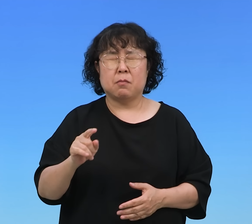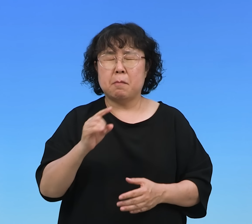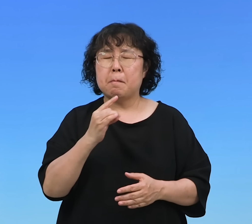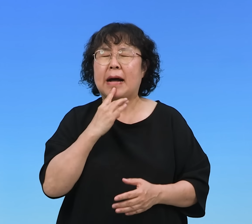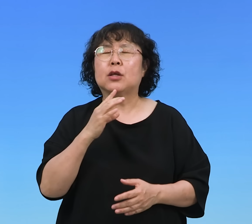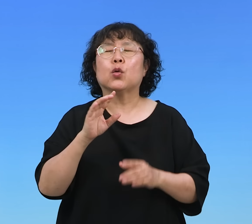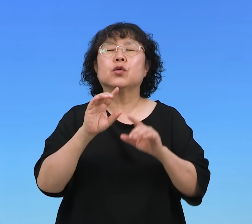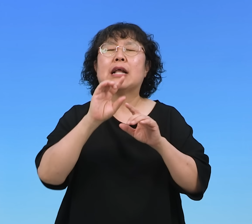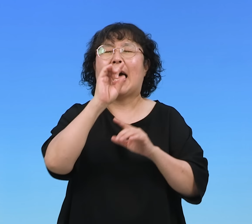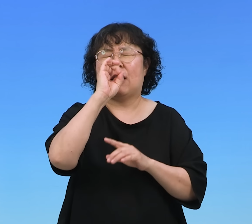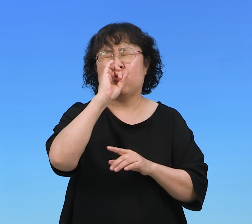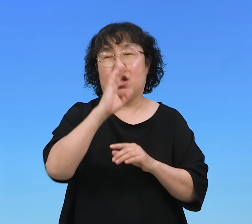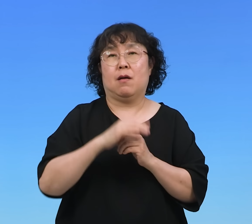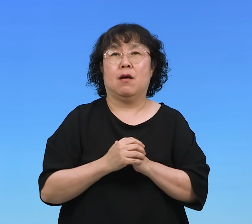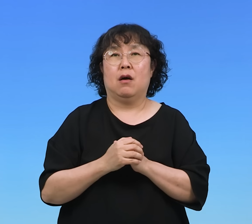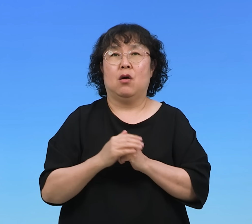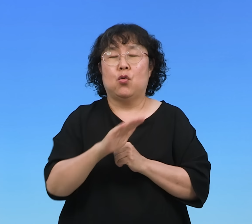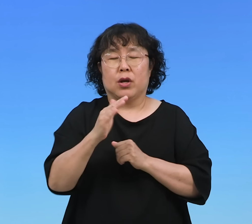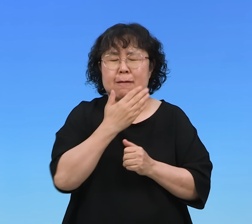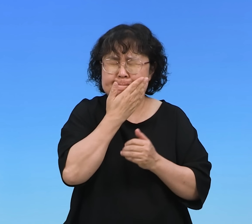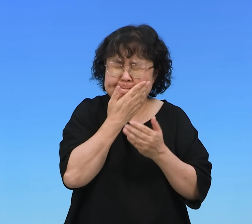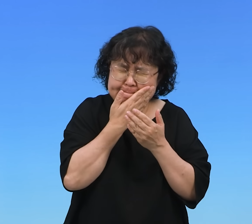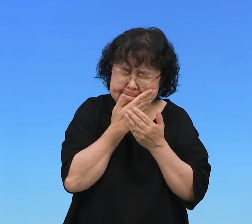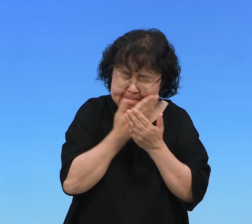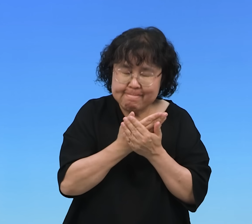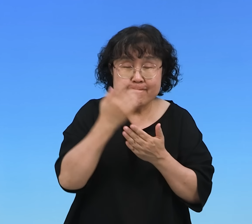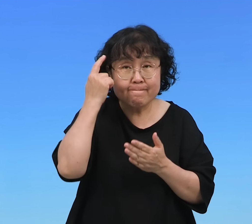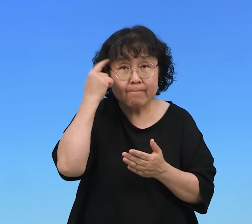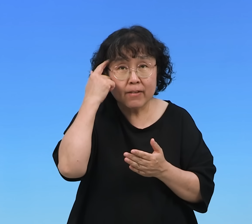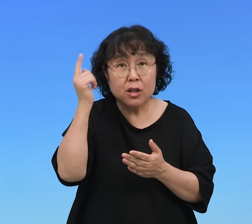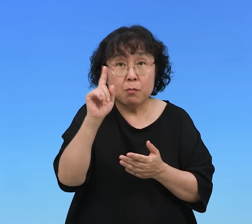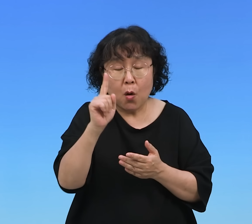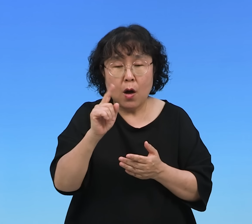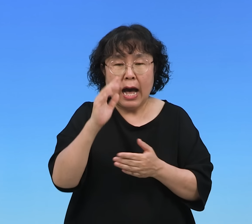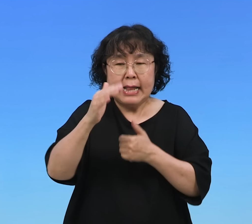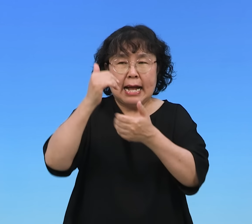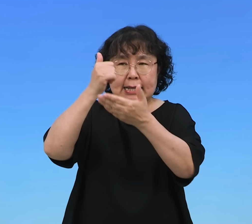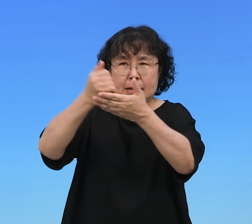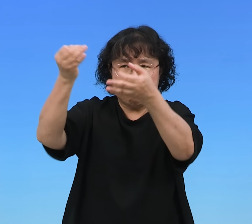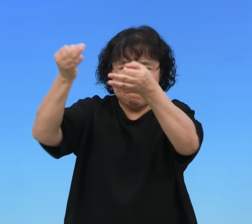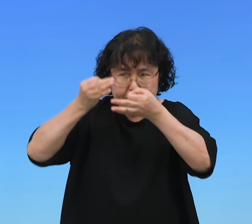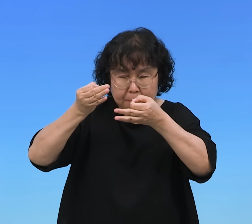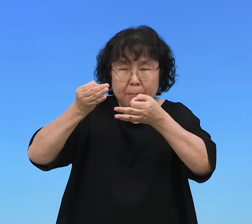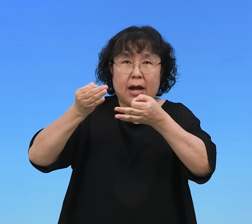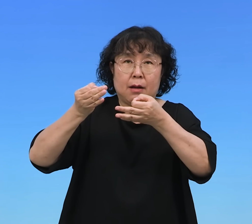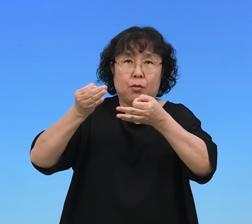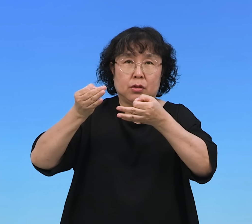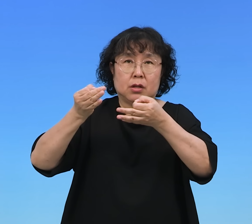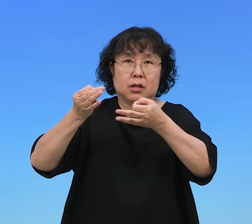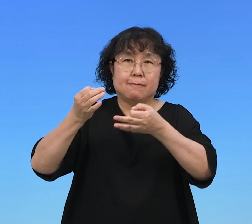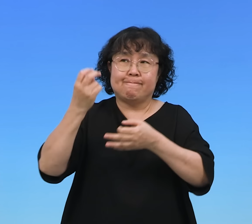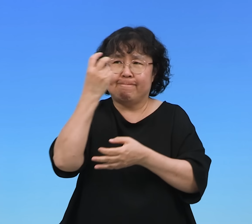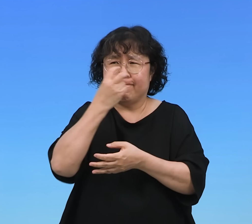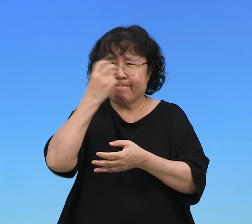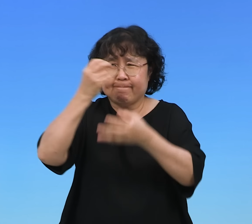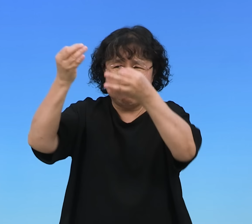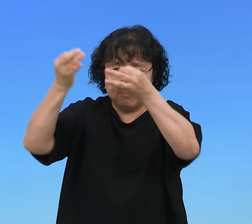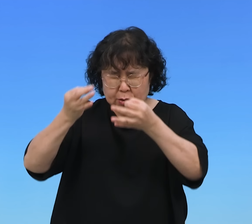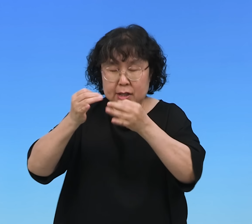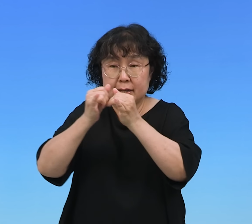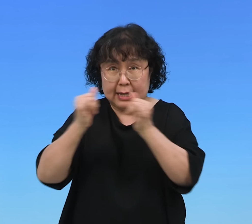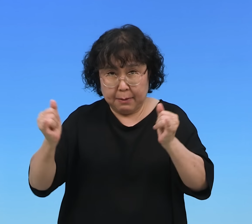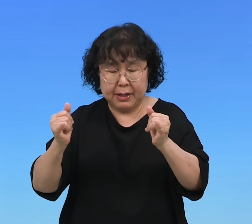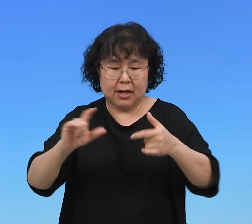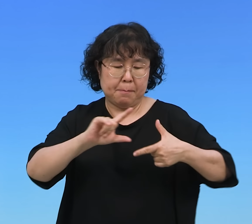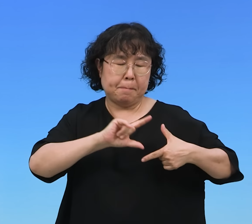부록이에요. 진짜 소중히 여기게 되는 건 나는 하나님이 집중하는 사람이다. 나 하나님이 주목하는 사람이다. 이